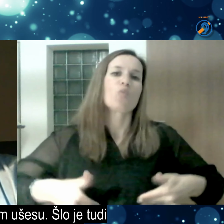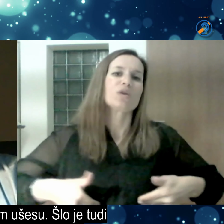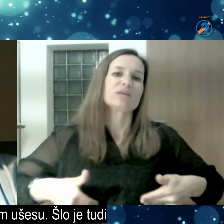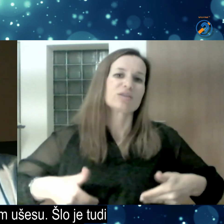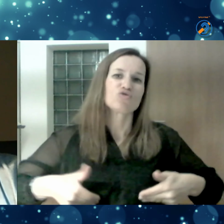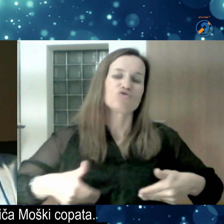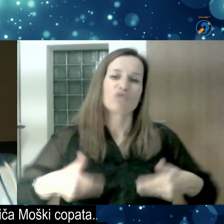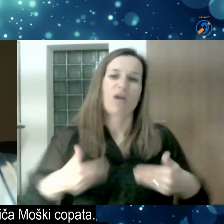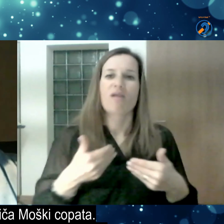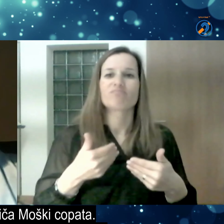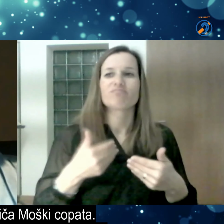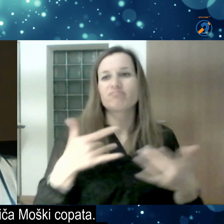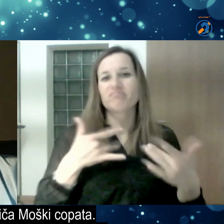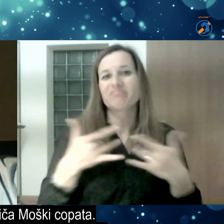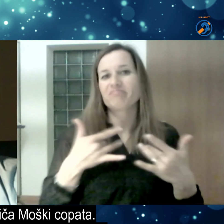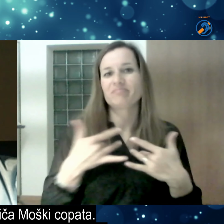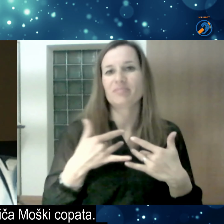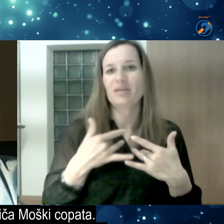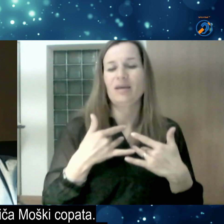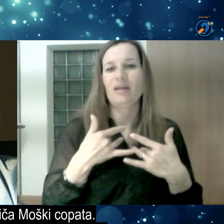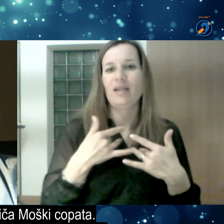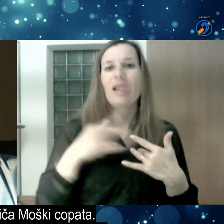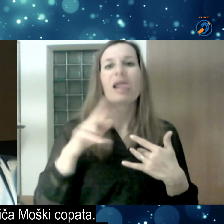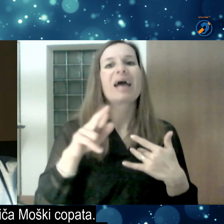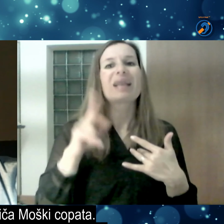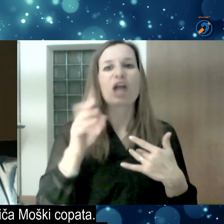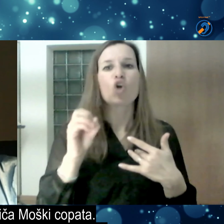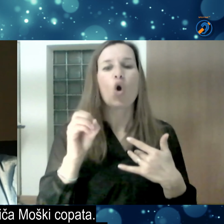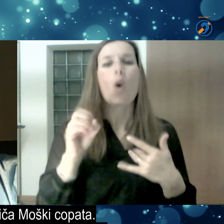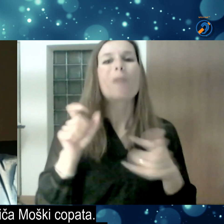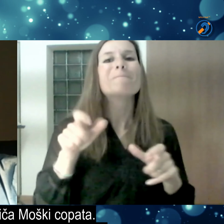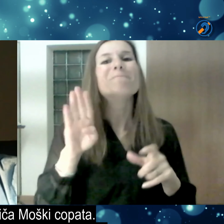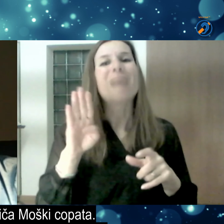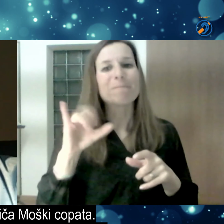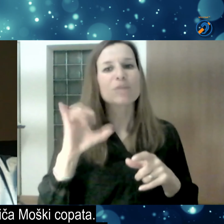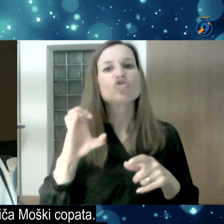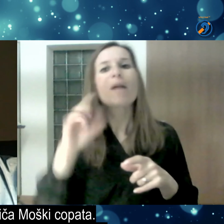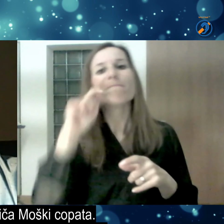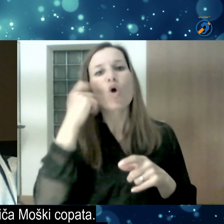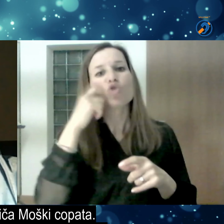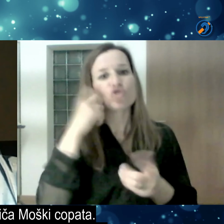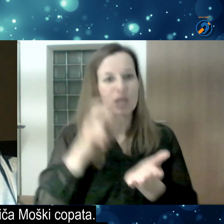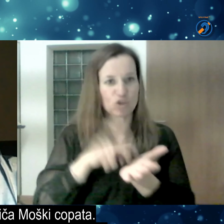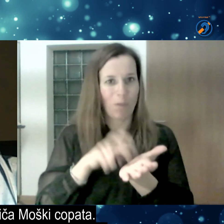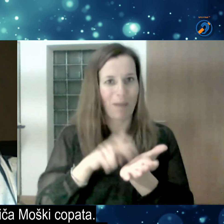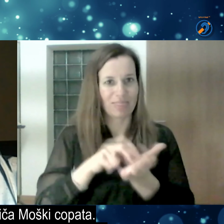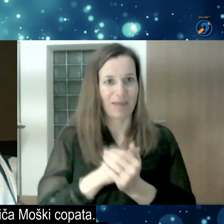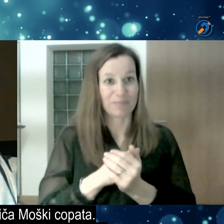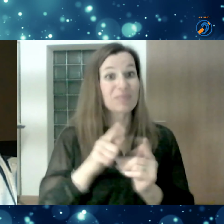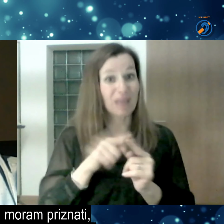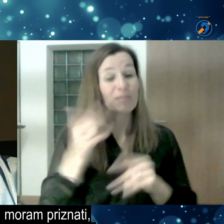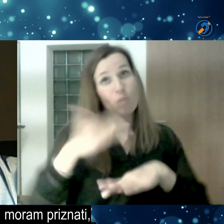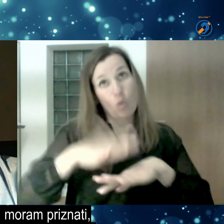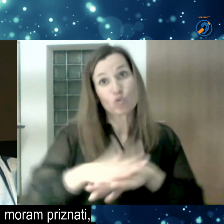humoristični monolog Ranka Babiča, Moški copata. No, takrat je bil pa občutek že